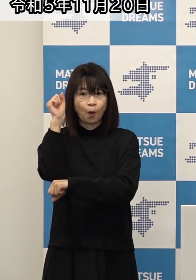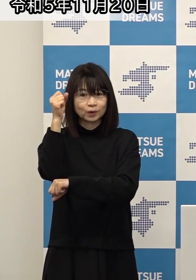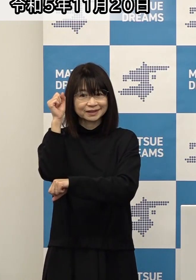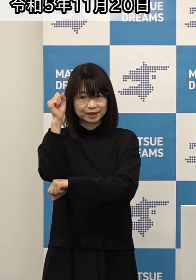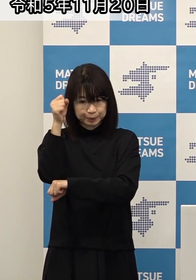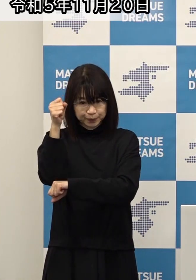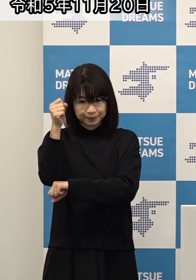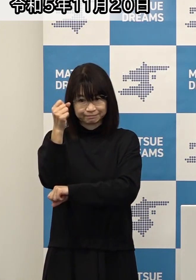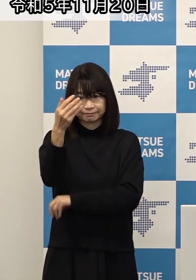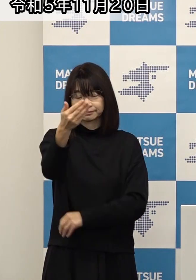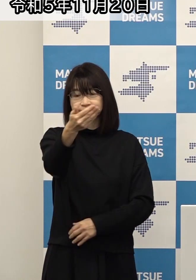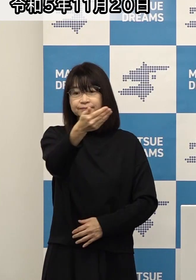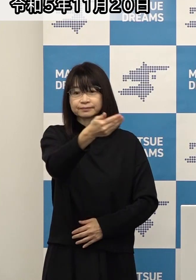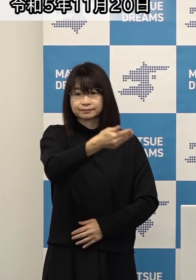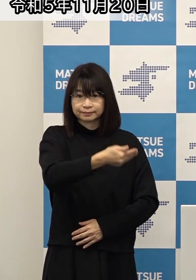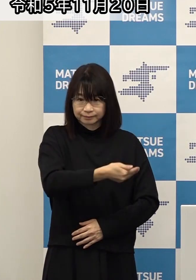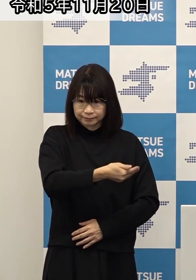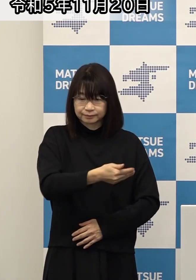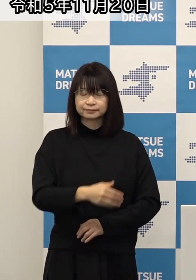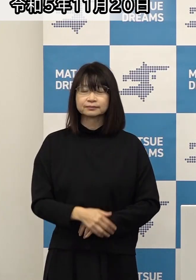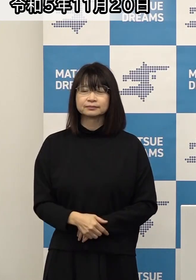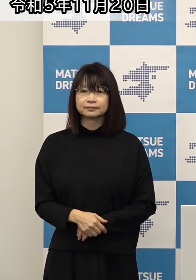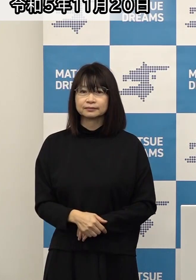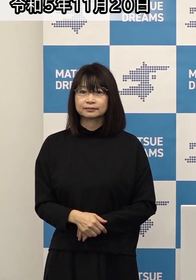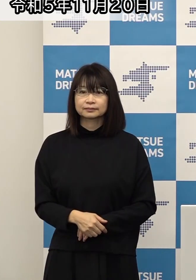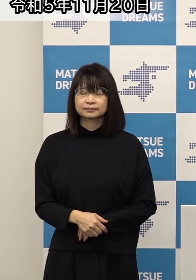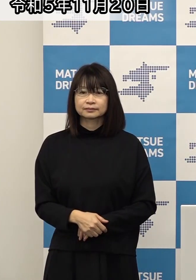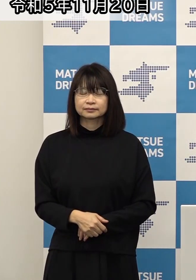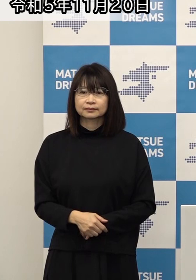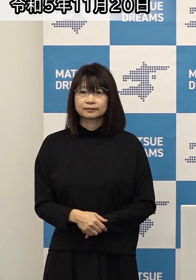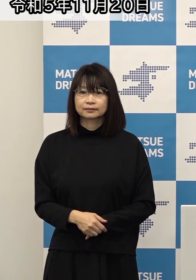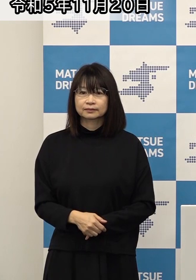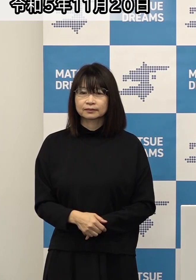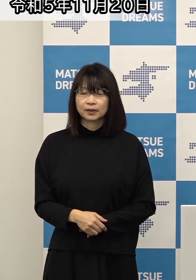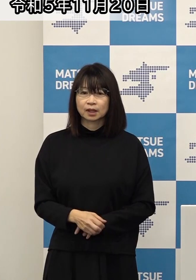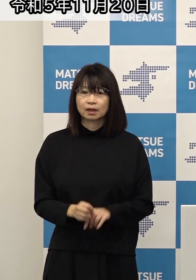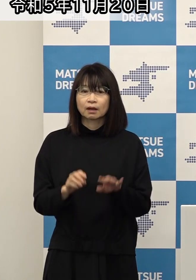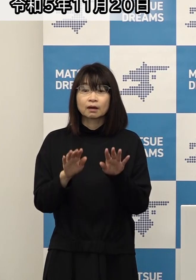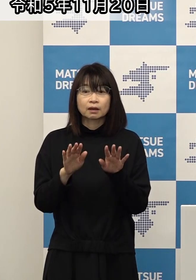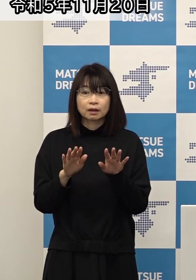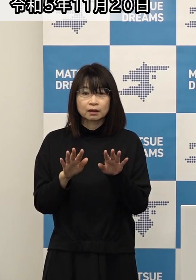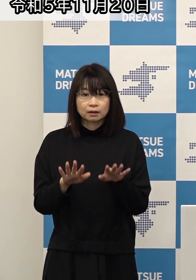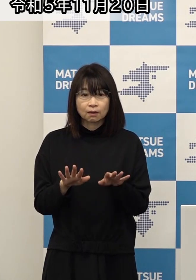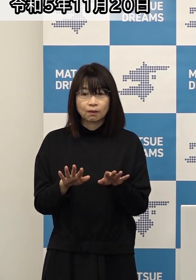すいません、山陰庁新報の佐々木です。すいません、本日発表いただいた